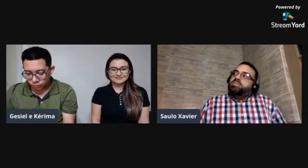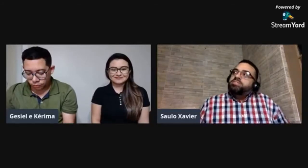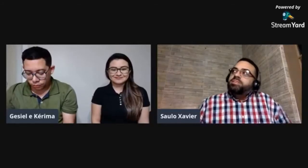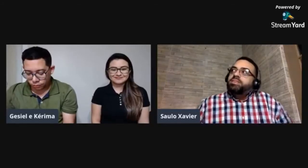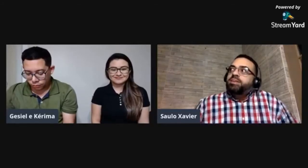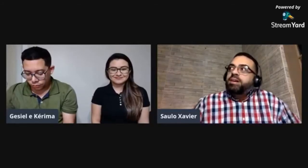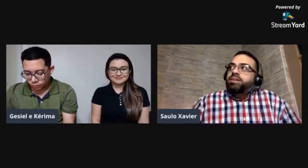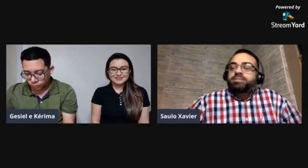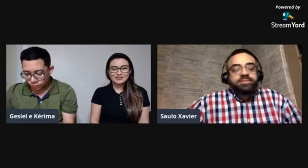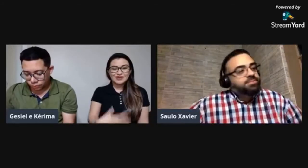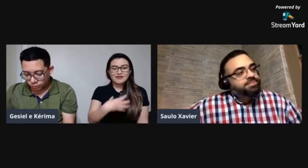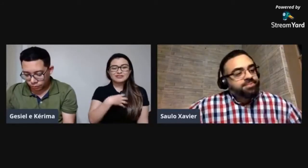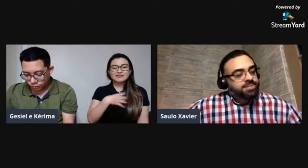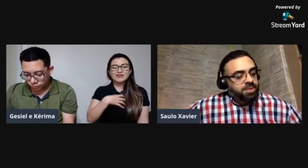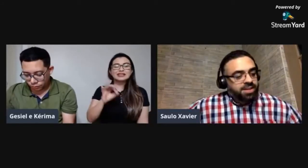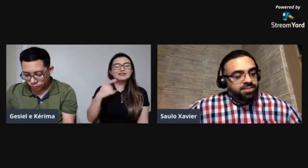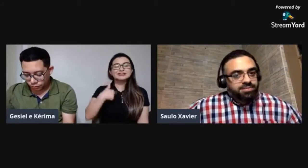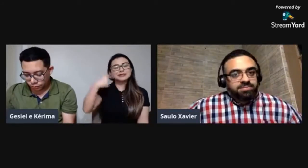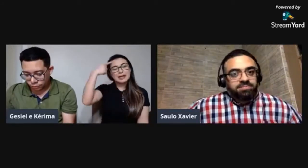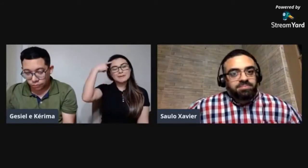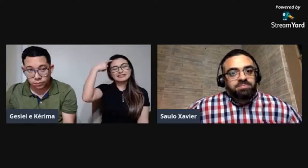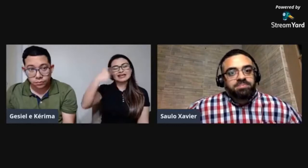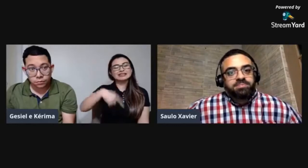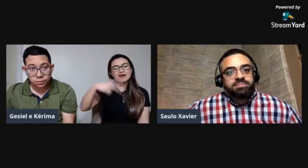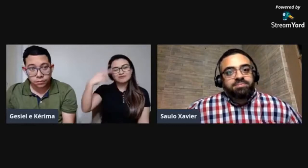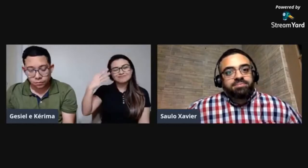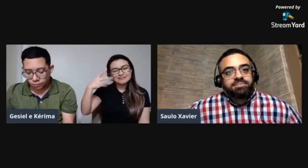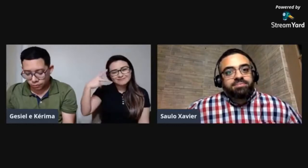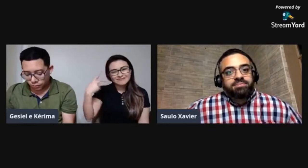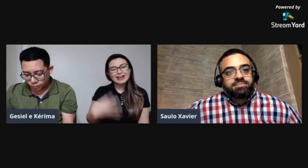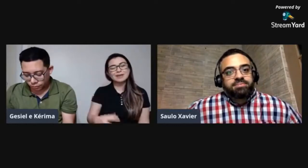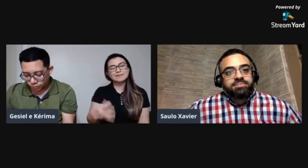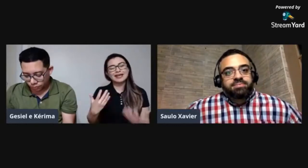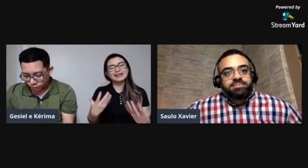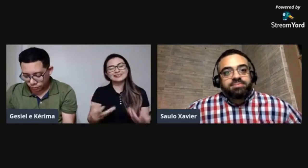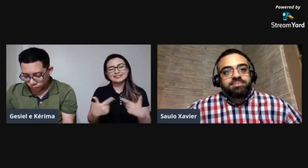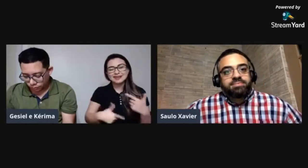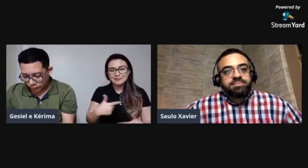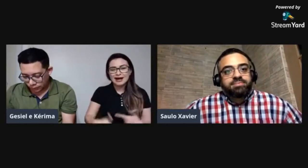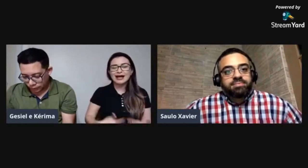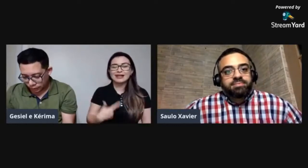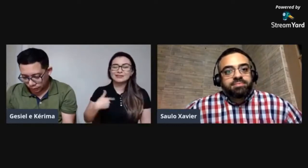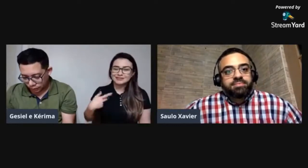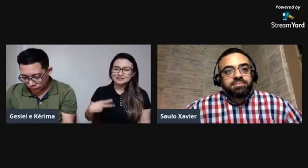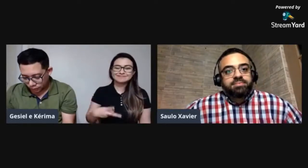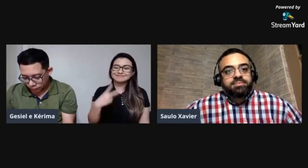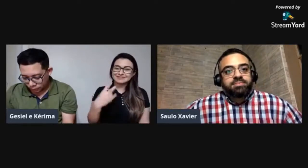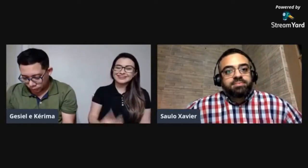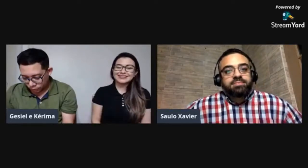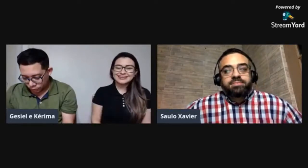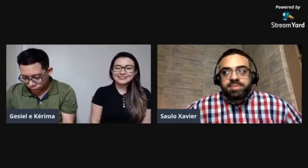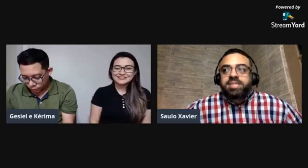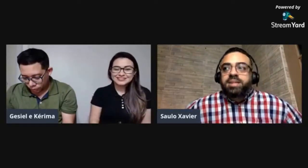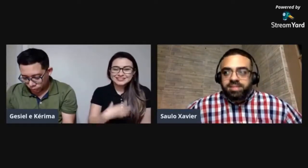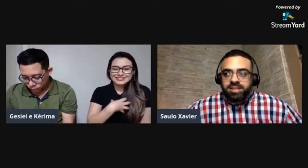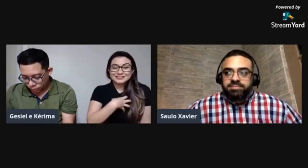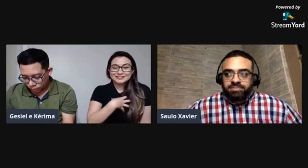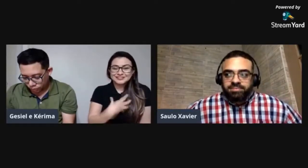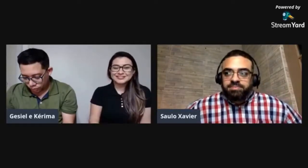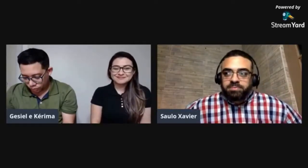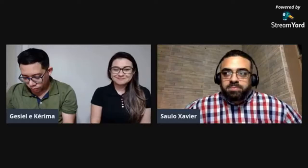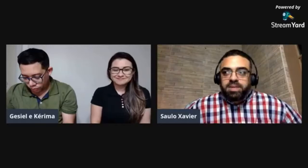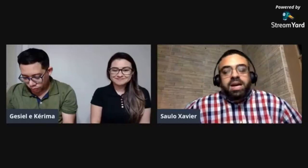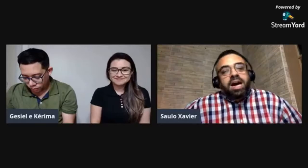Ai, meu Deus. Você fala que você tinha pensado, não, vale a pena esse trabalho, né? Sim,